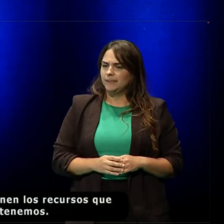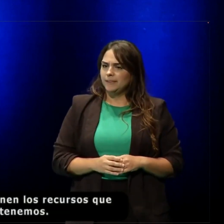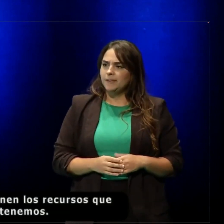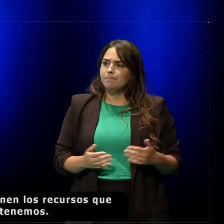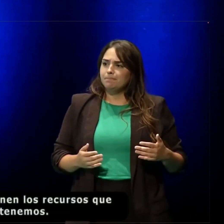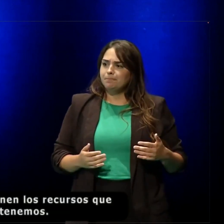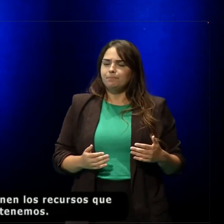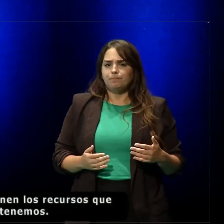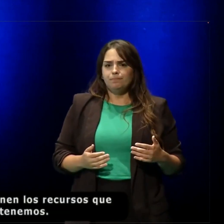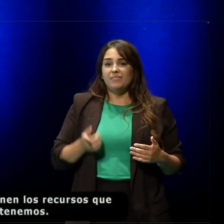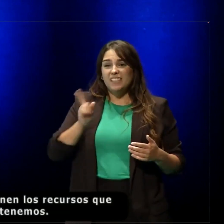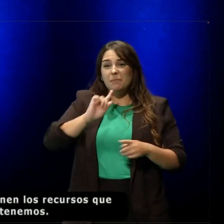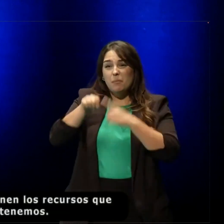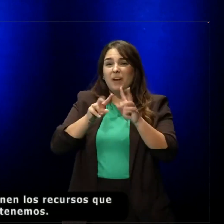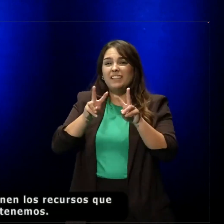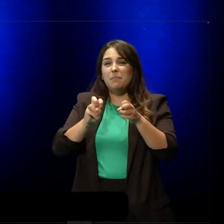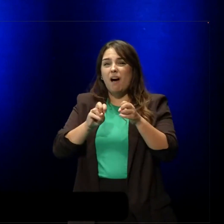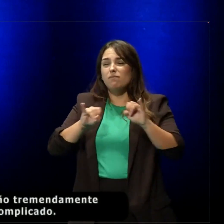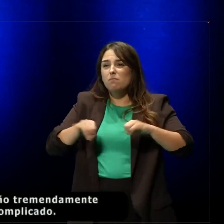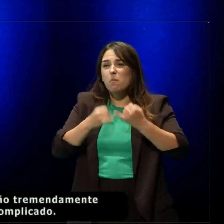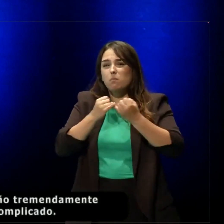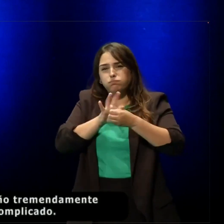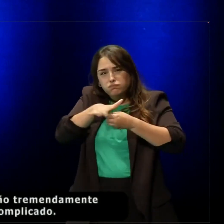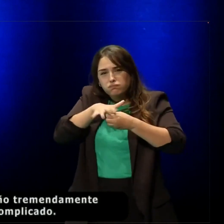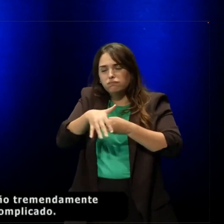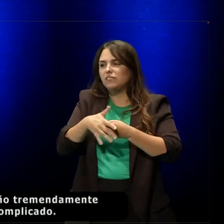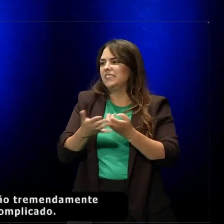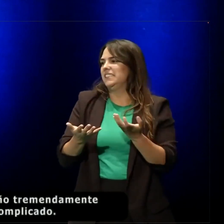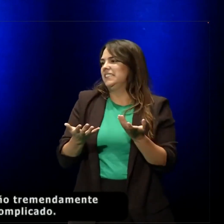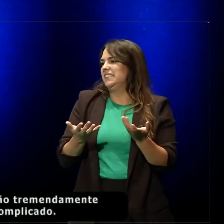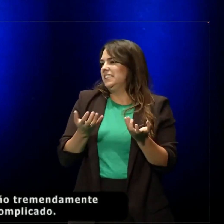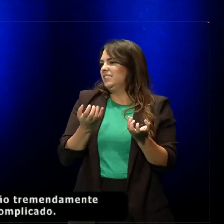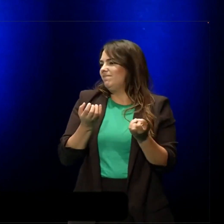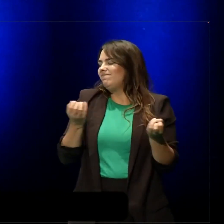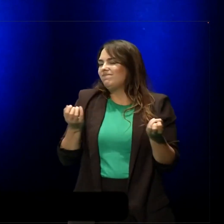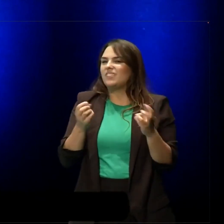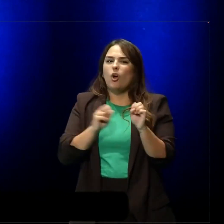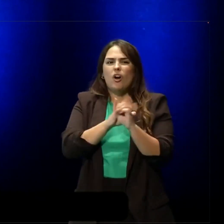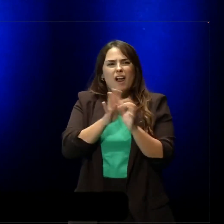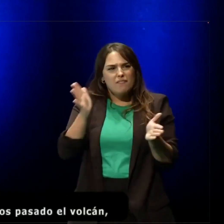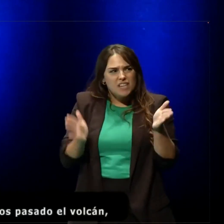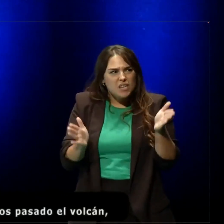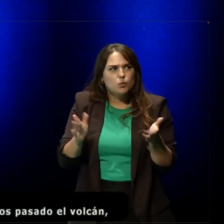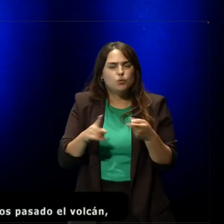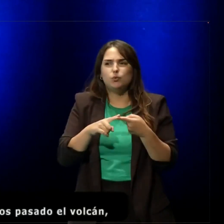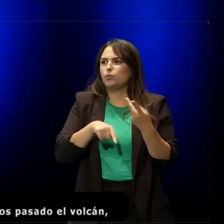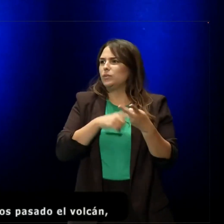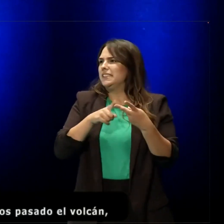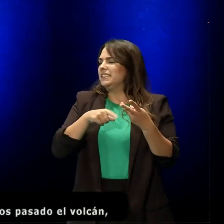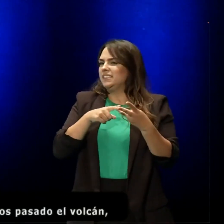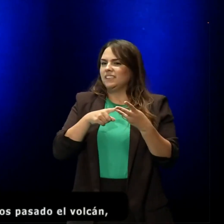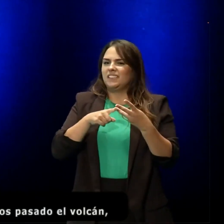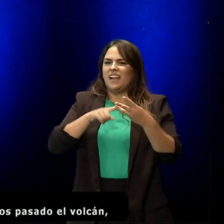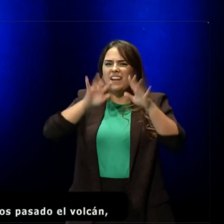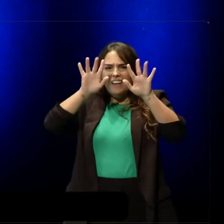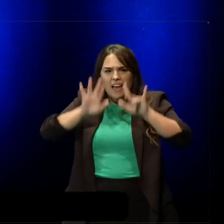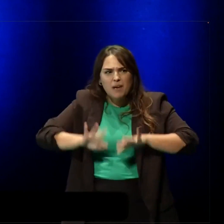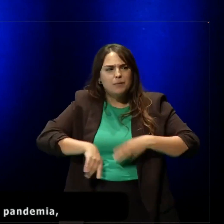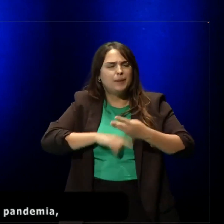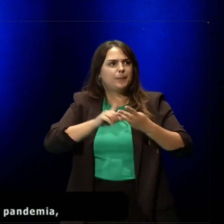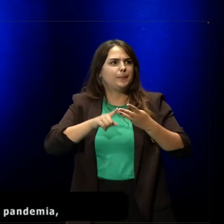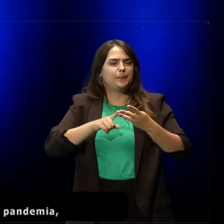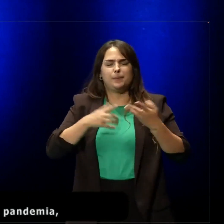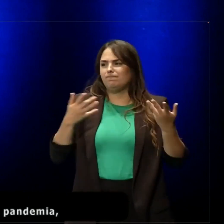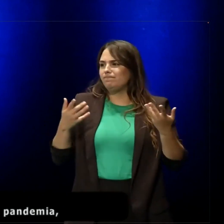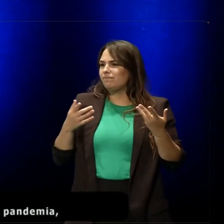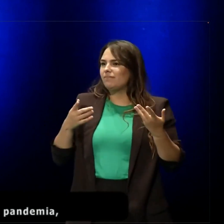Hemos pasado luego el volcán, hemos pasado la pandemia, hemos pasado nevadas,